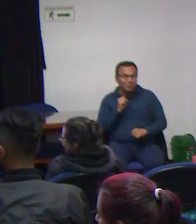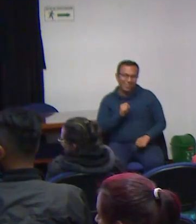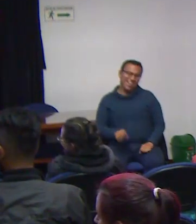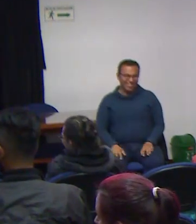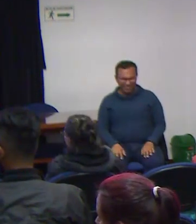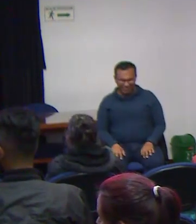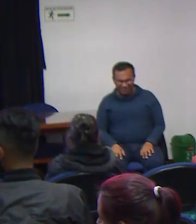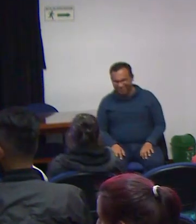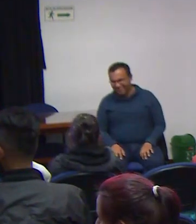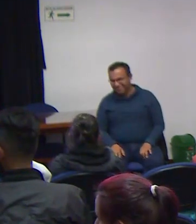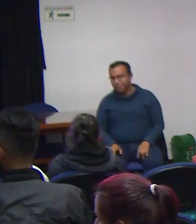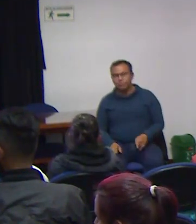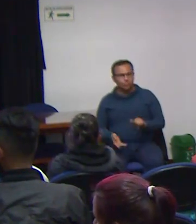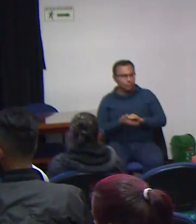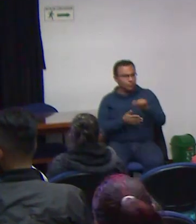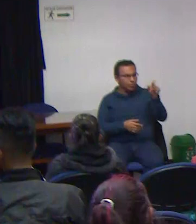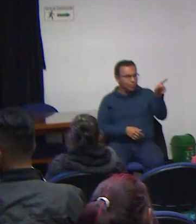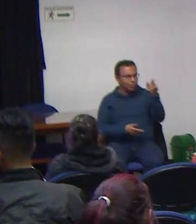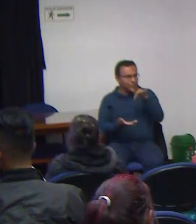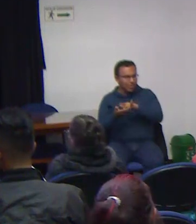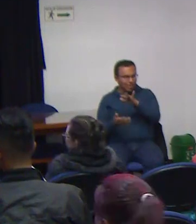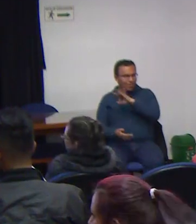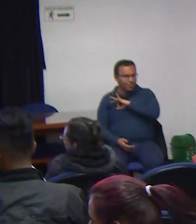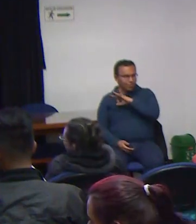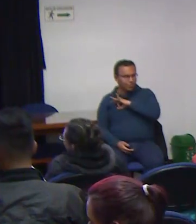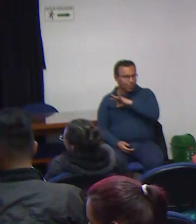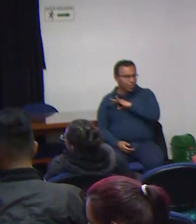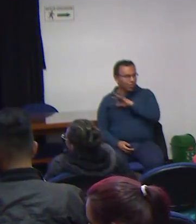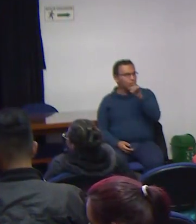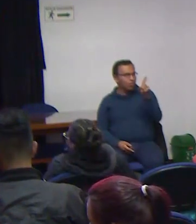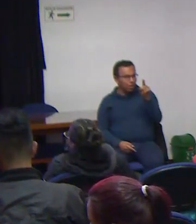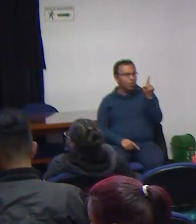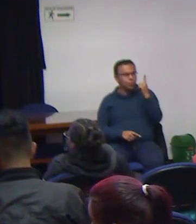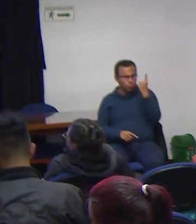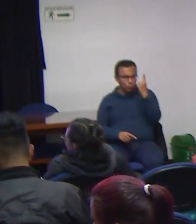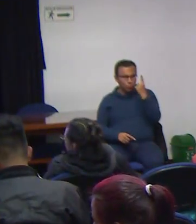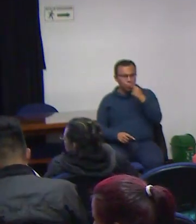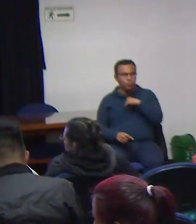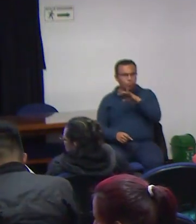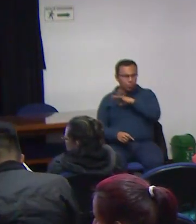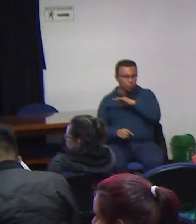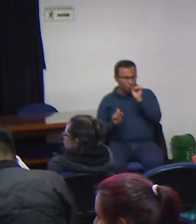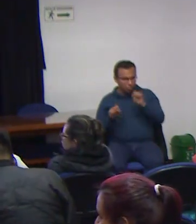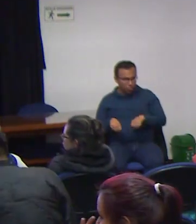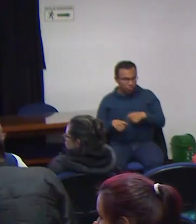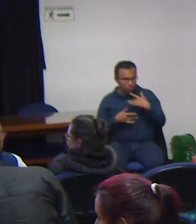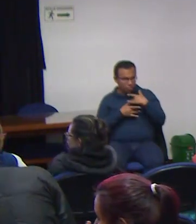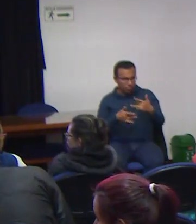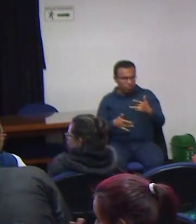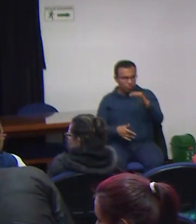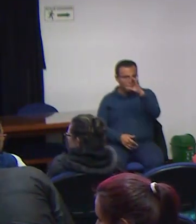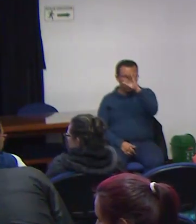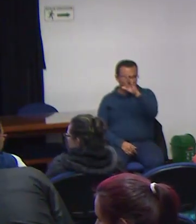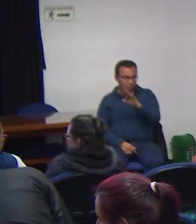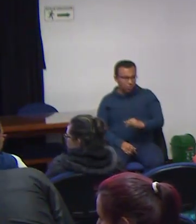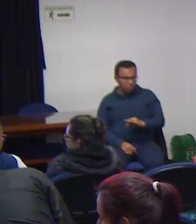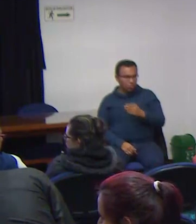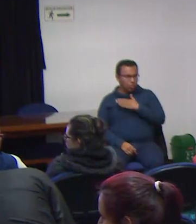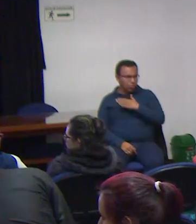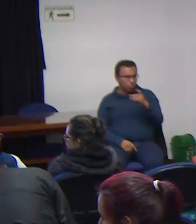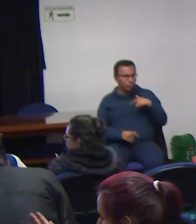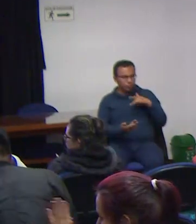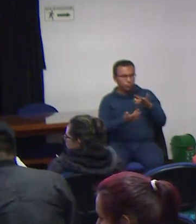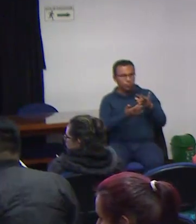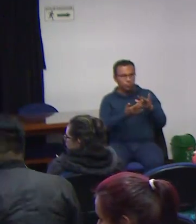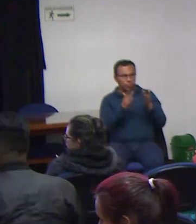y ya ellos van hay uno que va a losad sí sí sí sí sí claro Sí ahorita